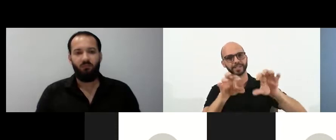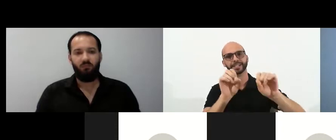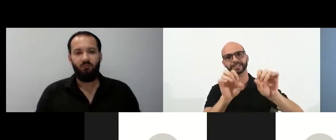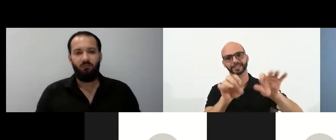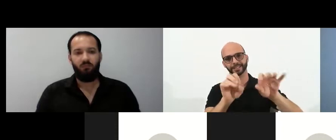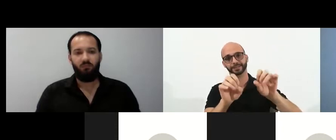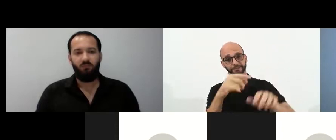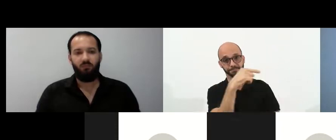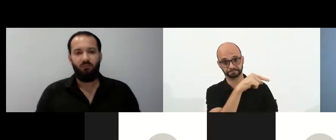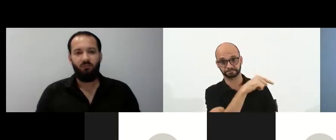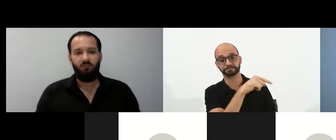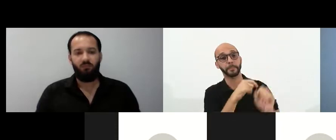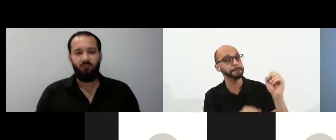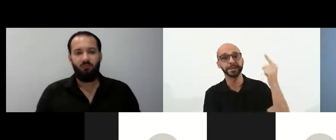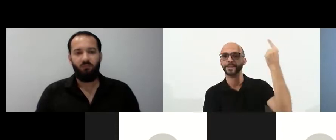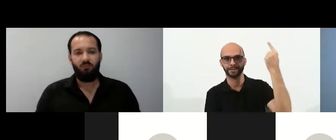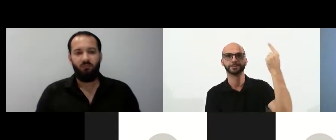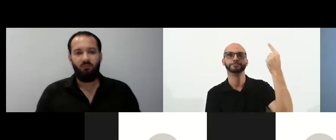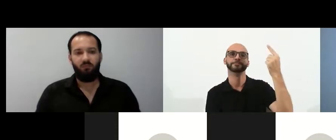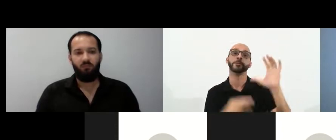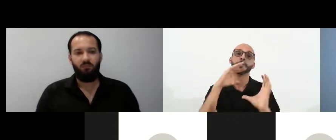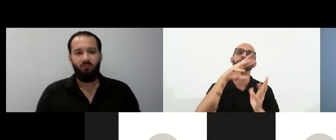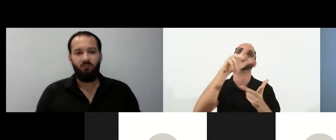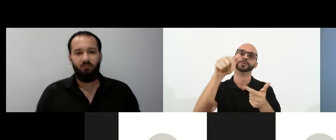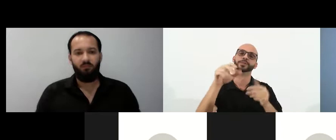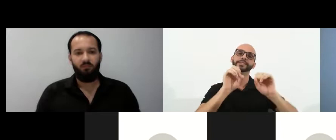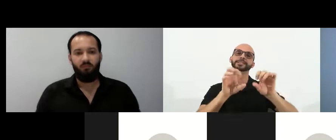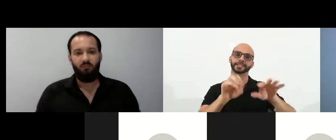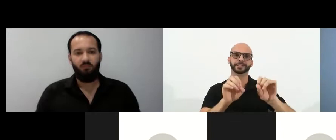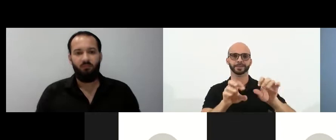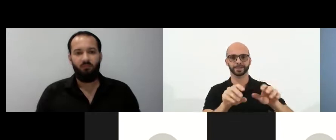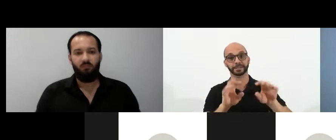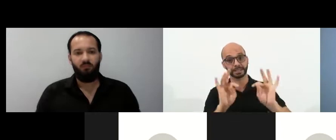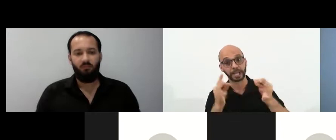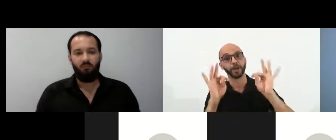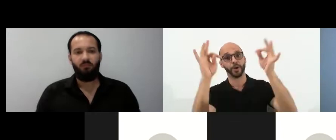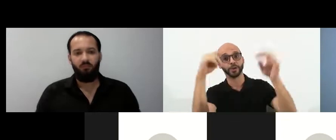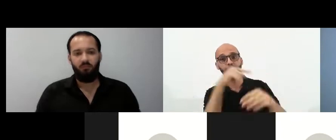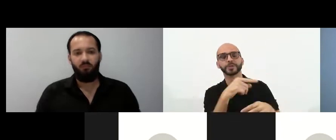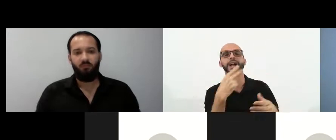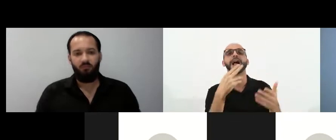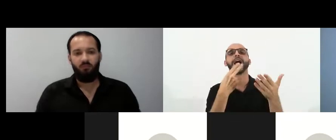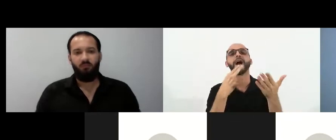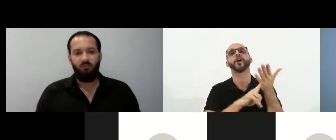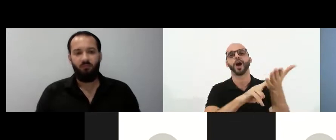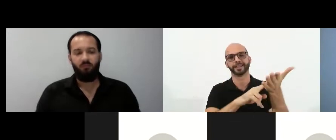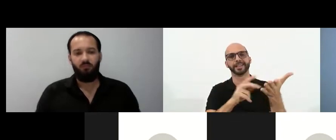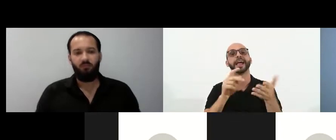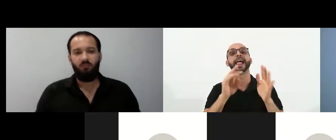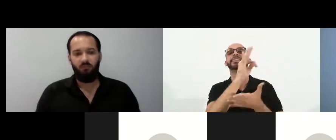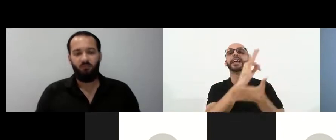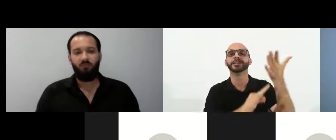Então, primeiramente, antes tinha esse processo de ensino desta forma, como eu expliquei para vocês. Era